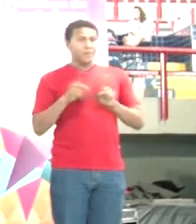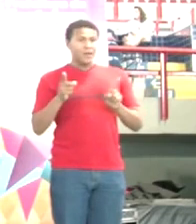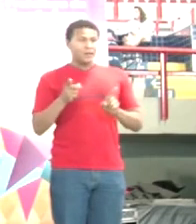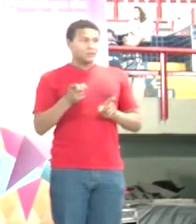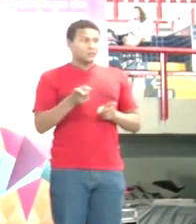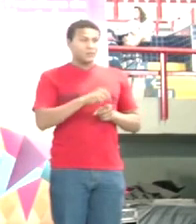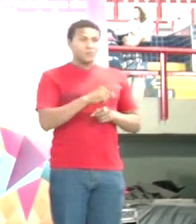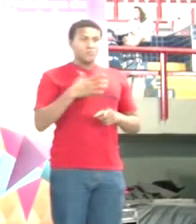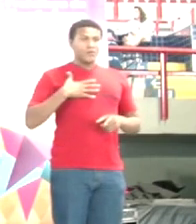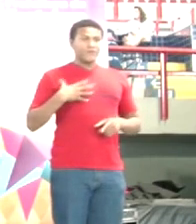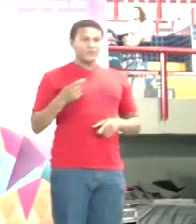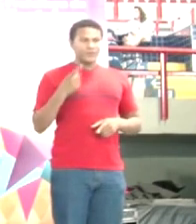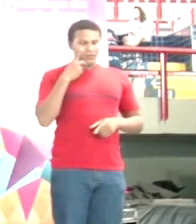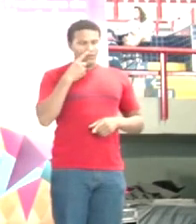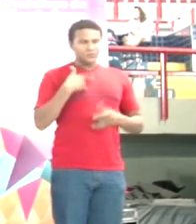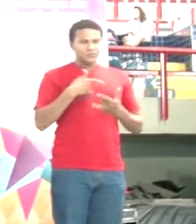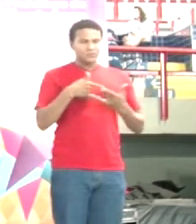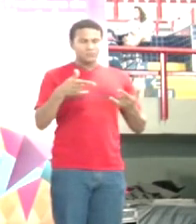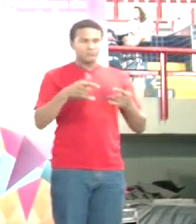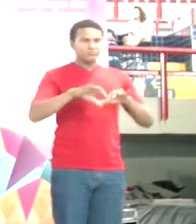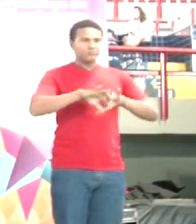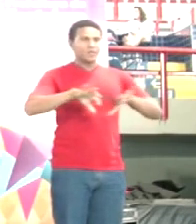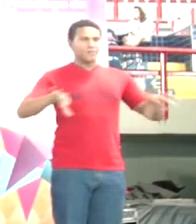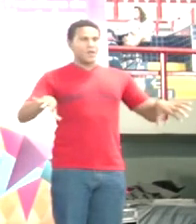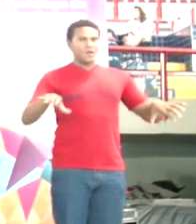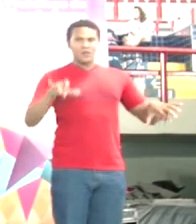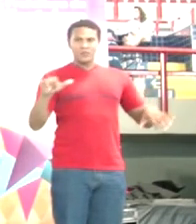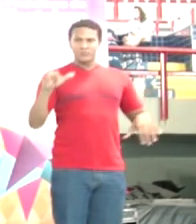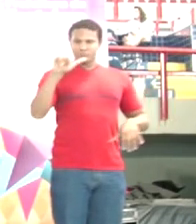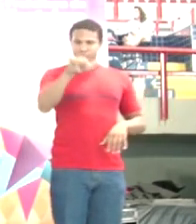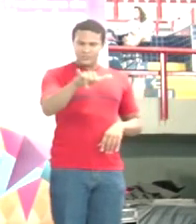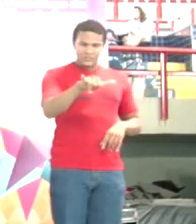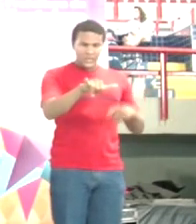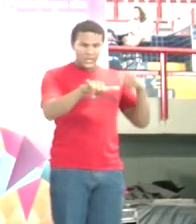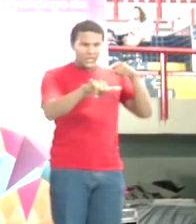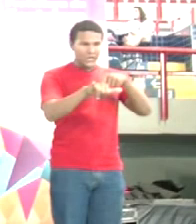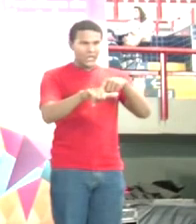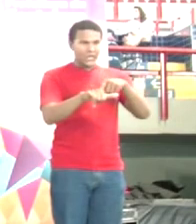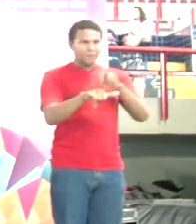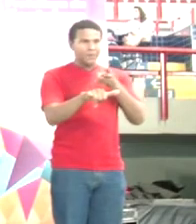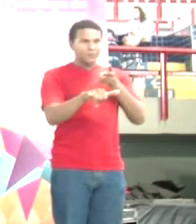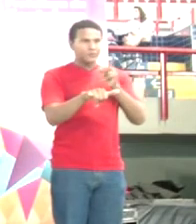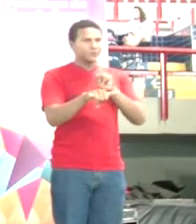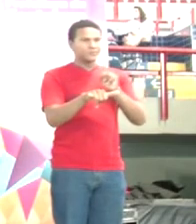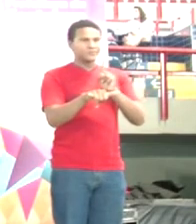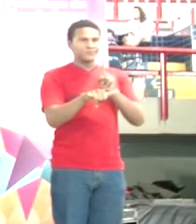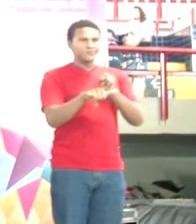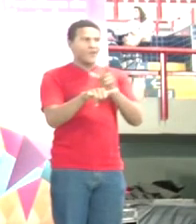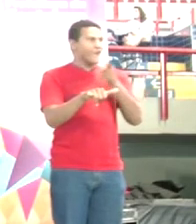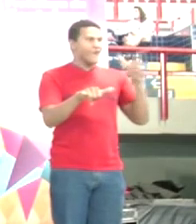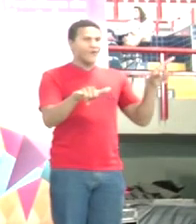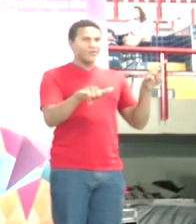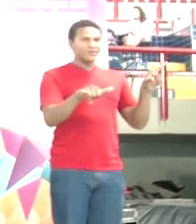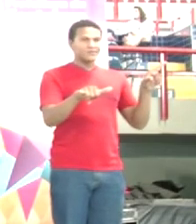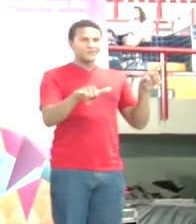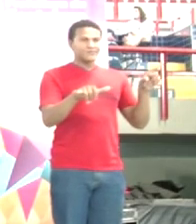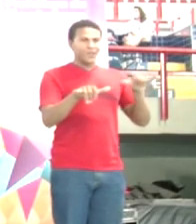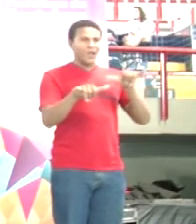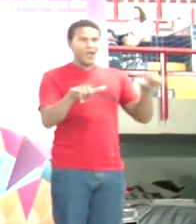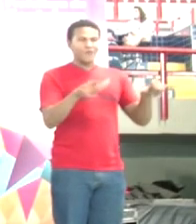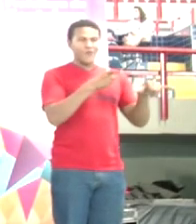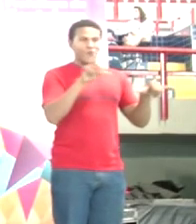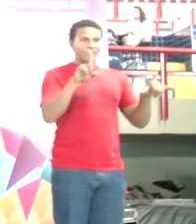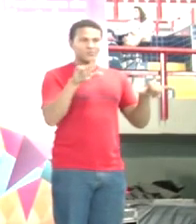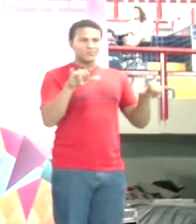os meus filhos eu comprei a passagem separada. Aí quando foi eu botar lá, não caiu no mesmo voo. Aí a gente vai uma hora antes e uma hora